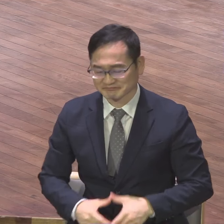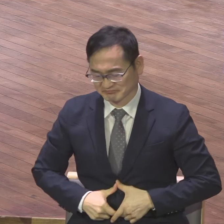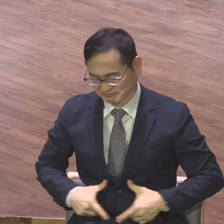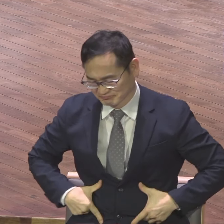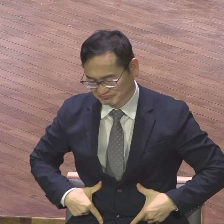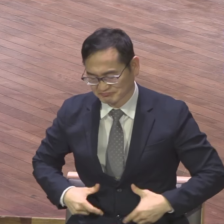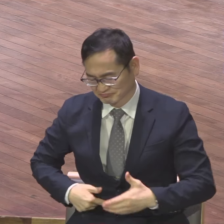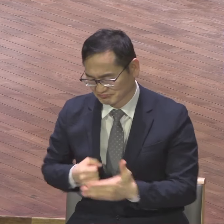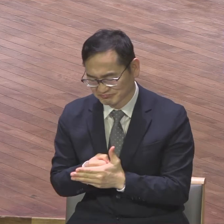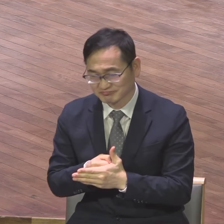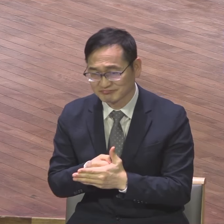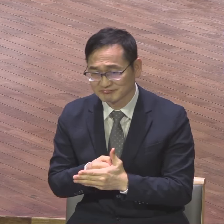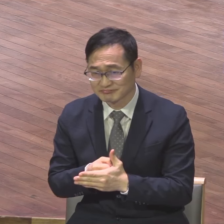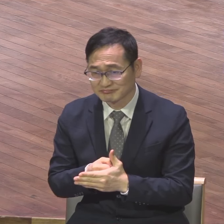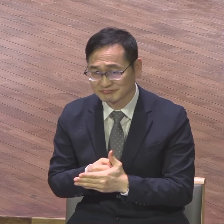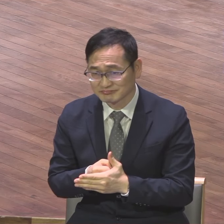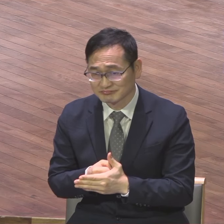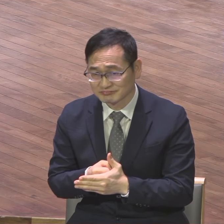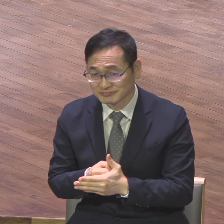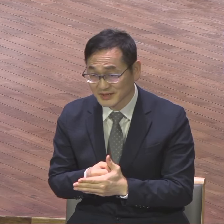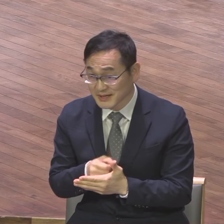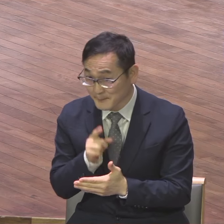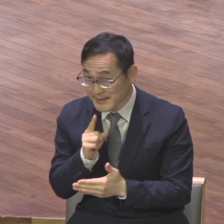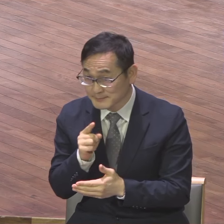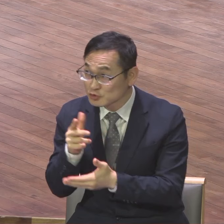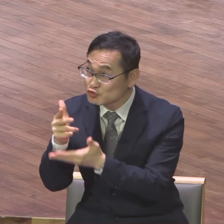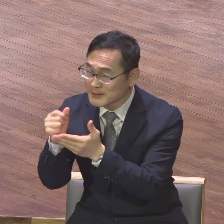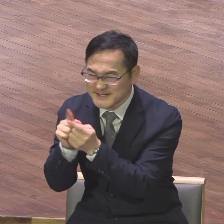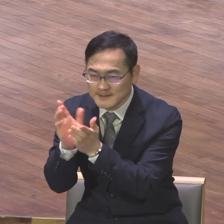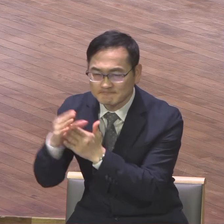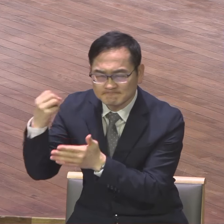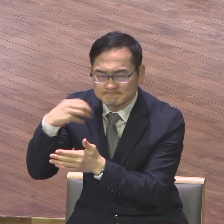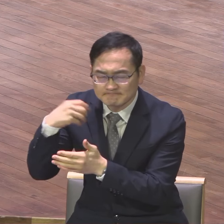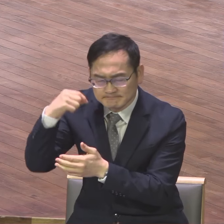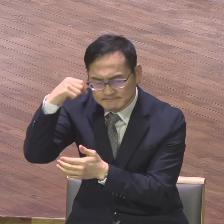말은 여러분에게 정말 주의 음성으로 들려지길 바랍니다.